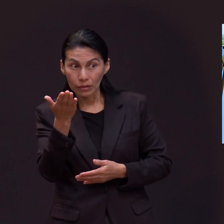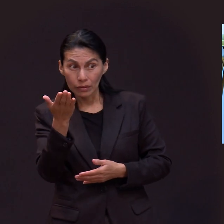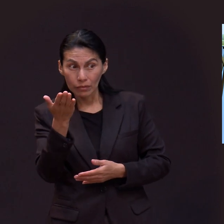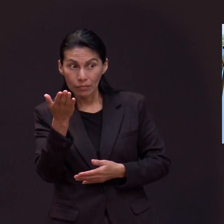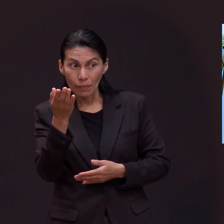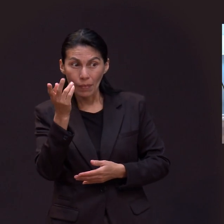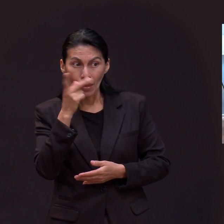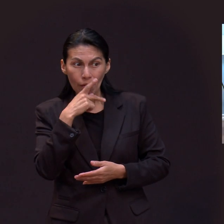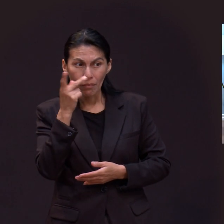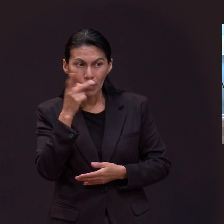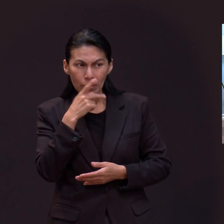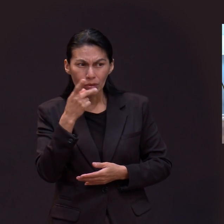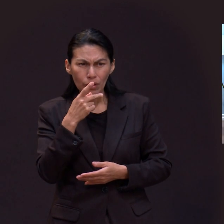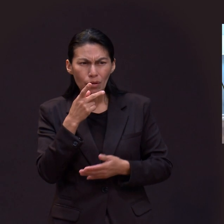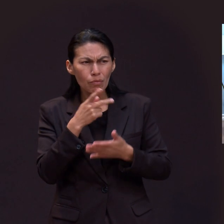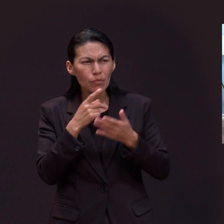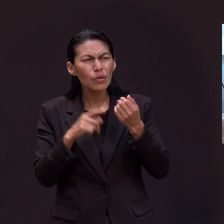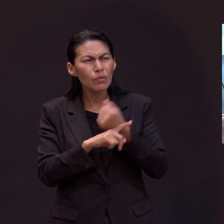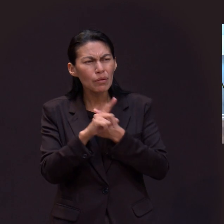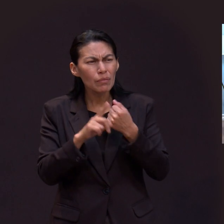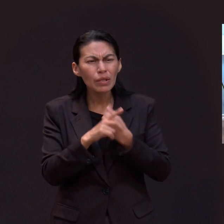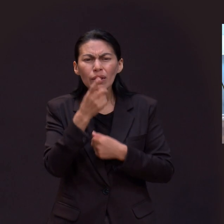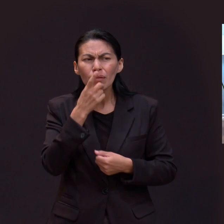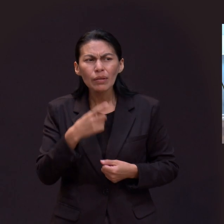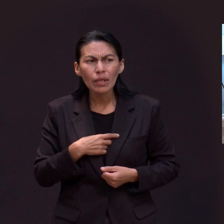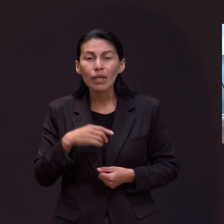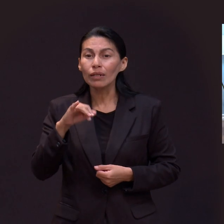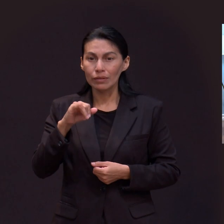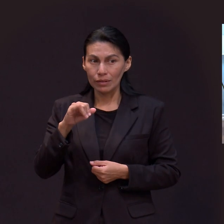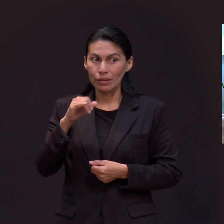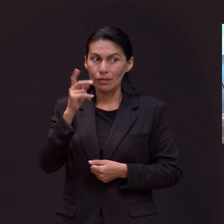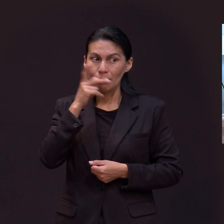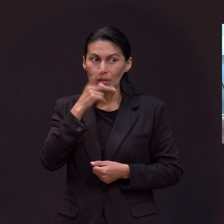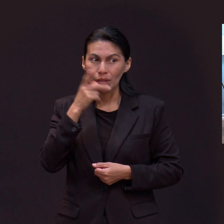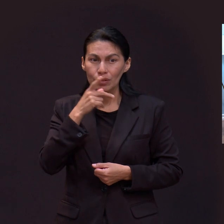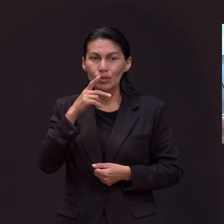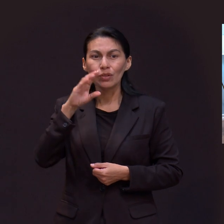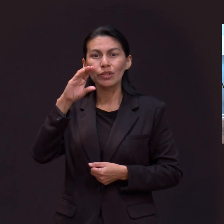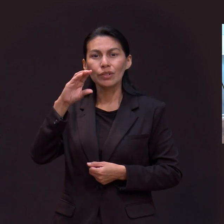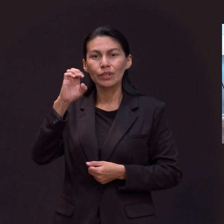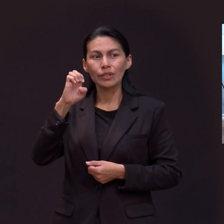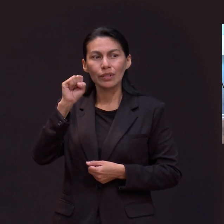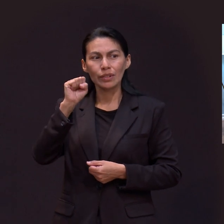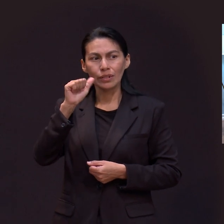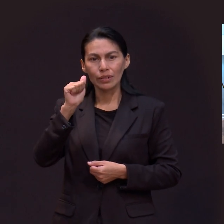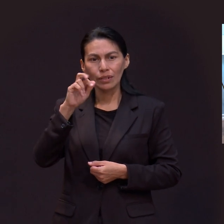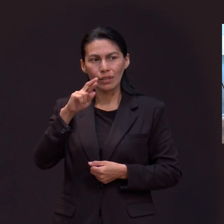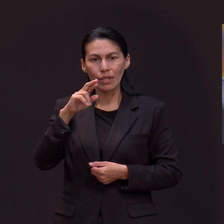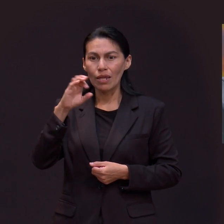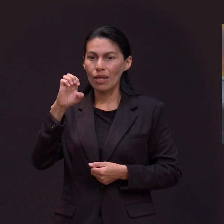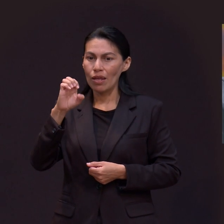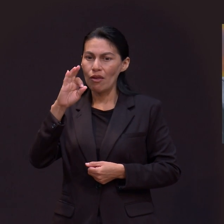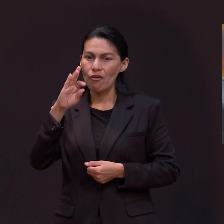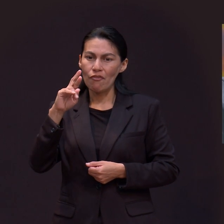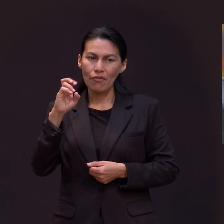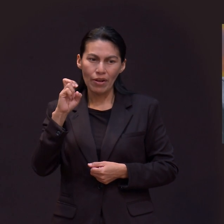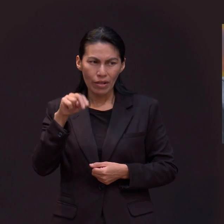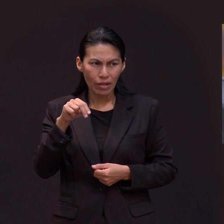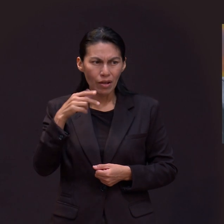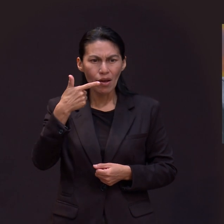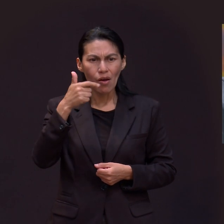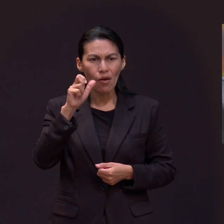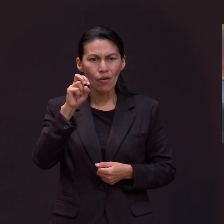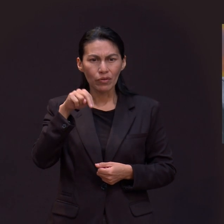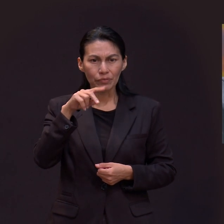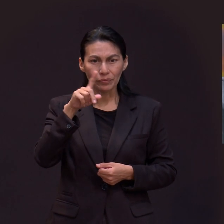petición más de un pastor que está en problemas cuales es el pastor 3 a efrén gonzález él está en